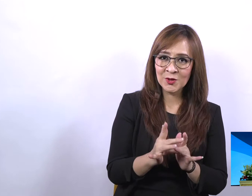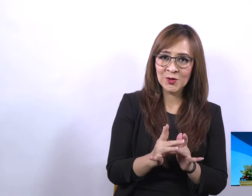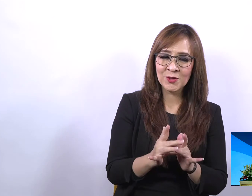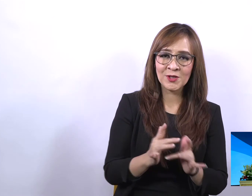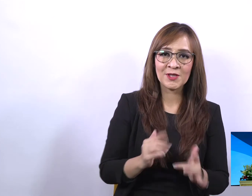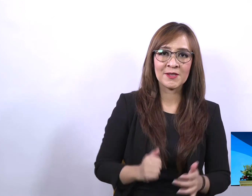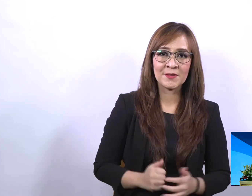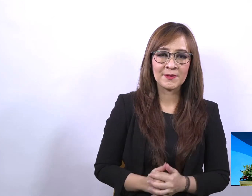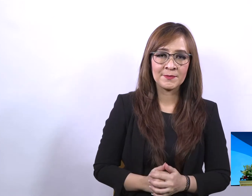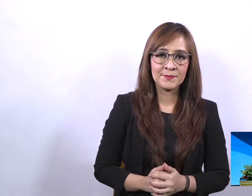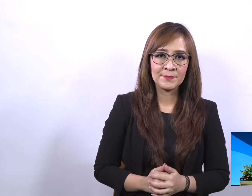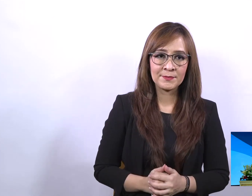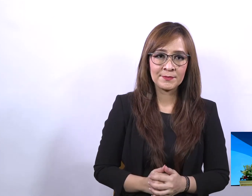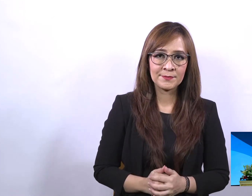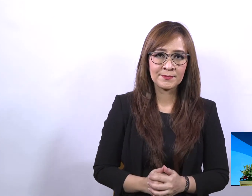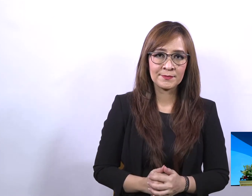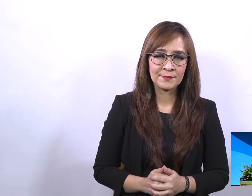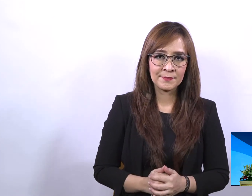yang